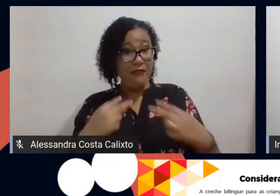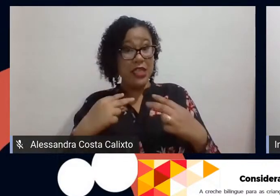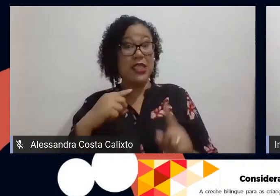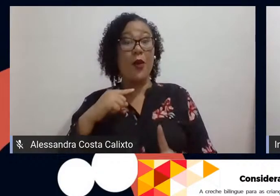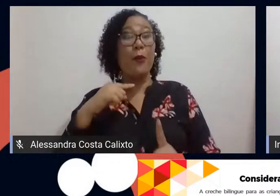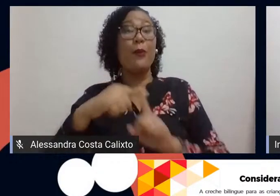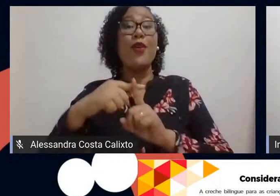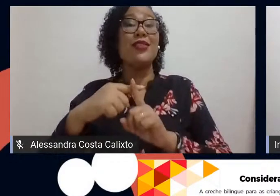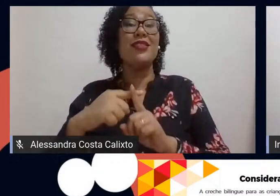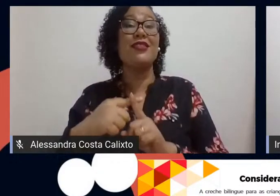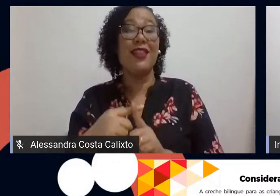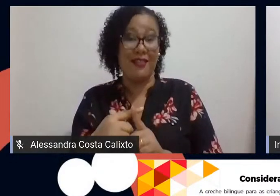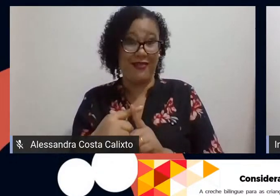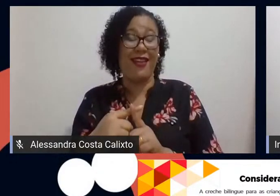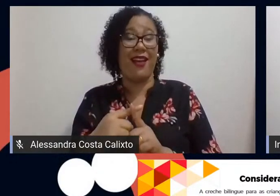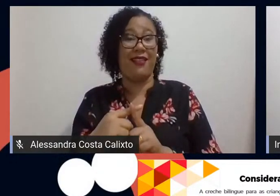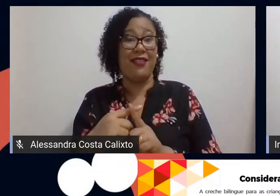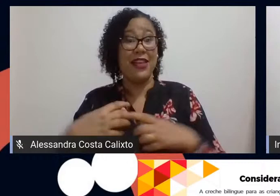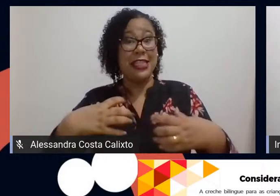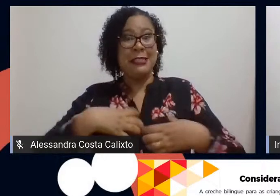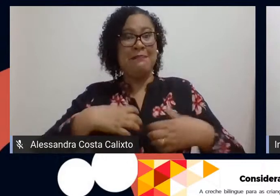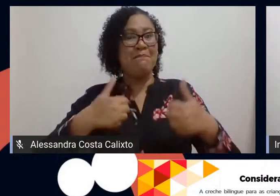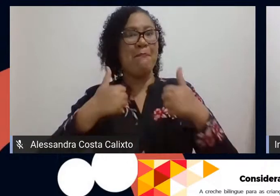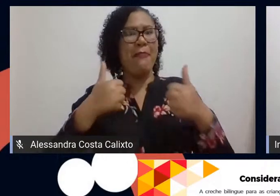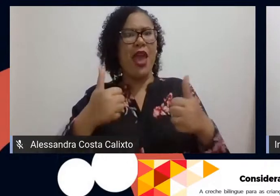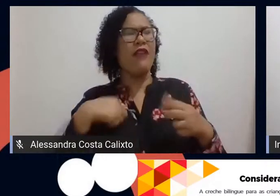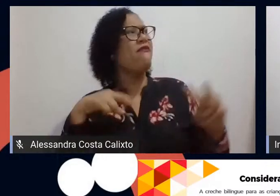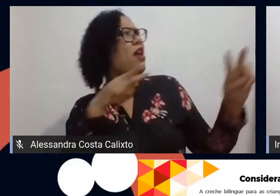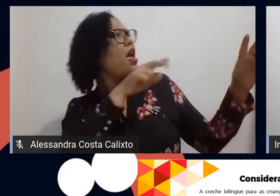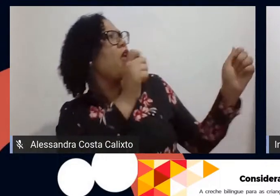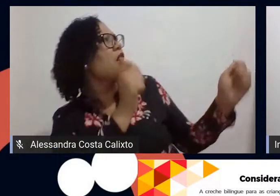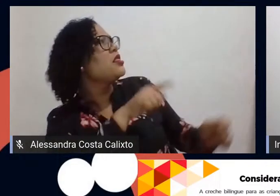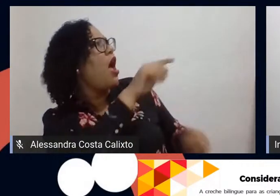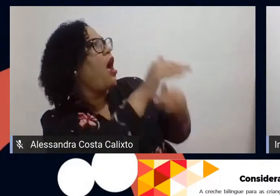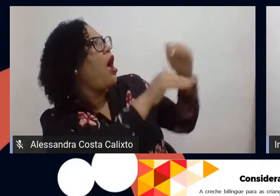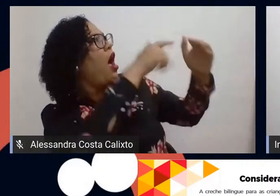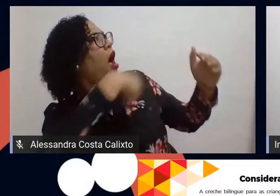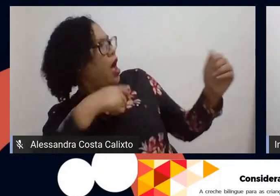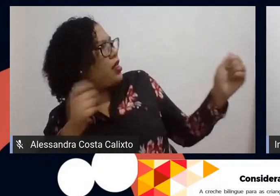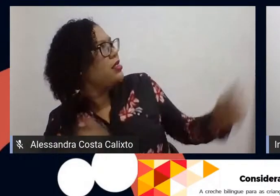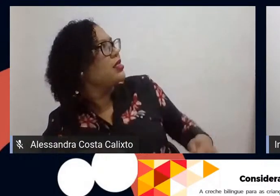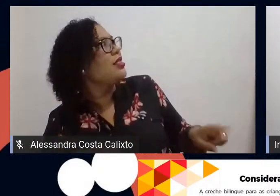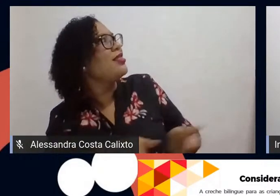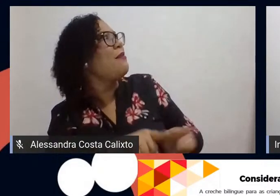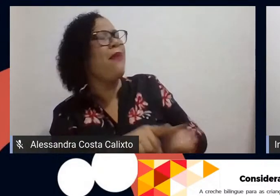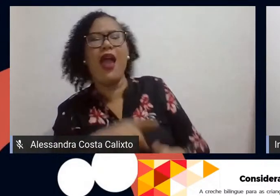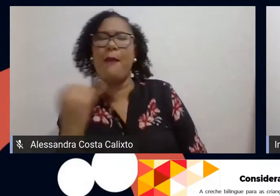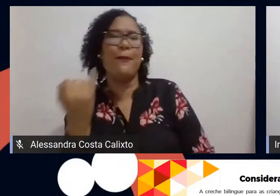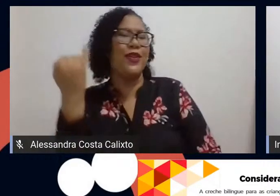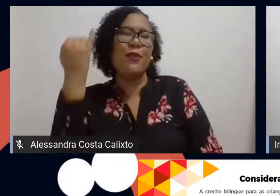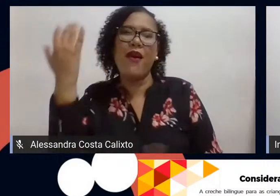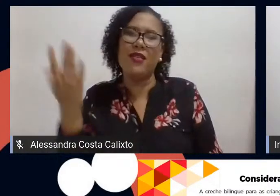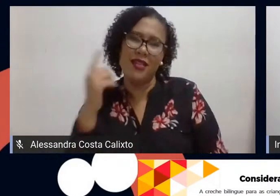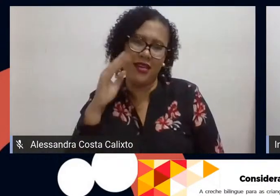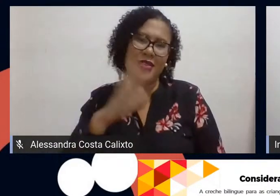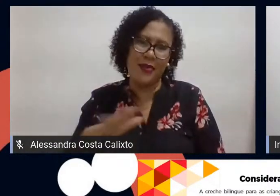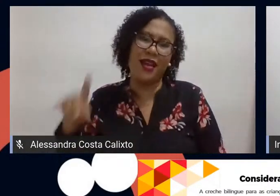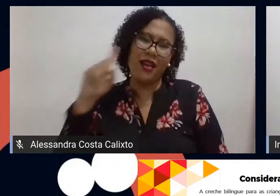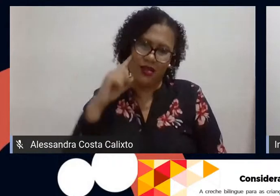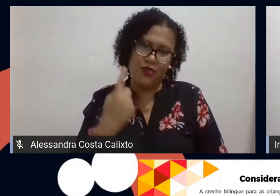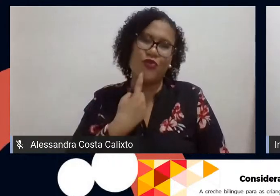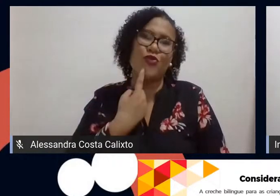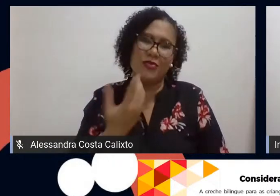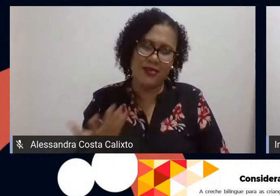né? ver um dos seus pares e isso é eh se ver no outro traz um